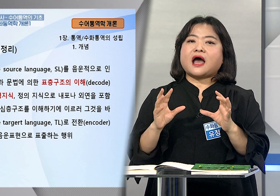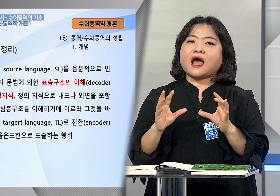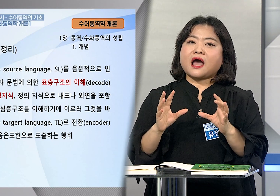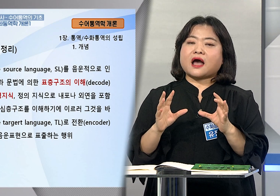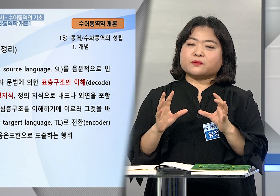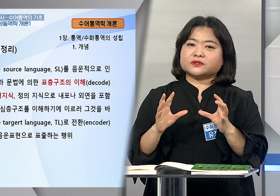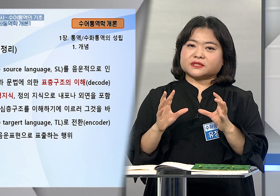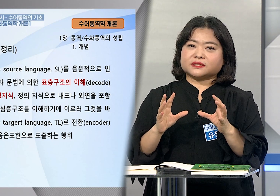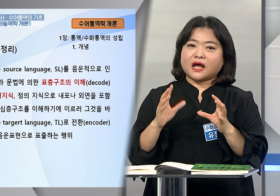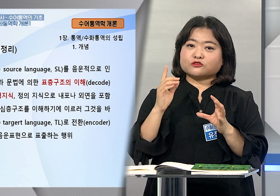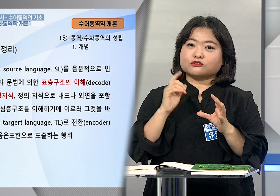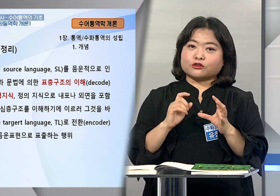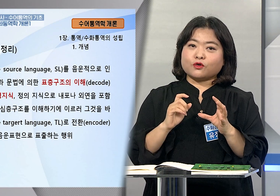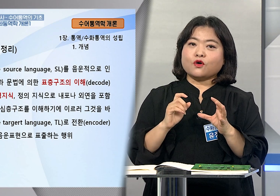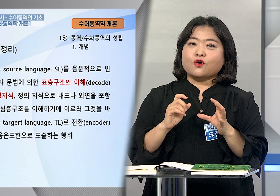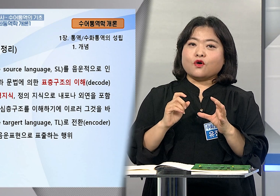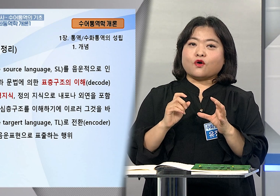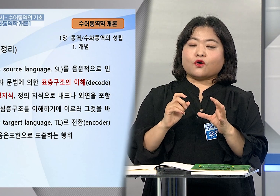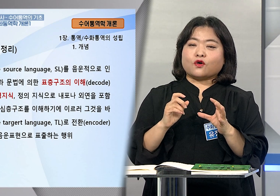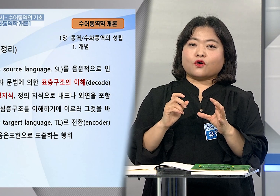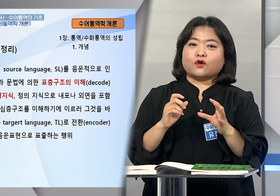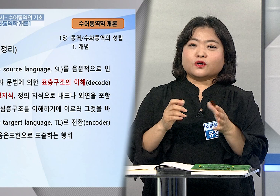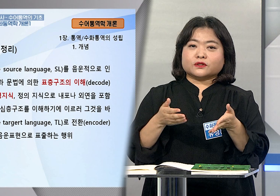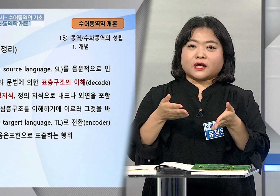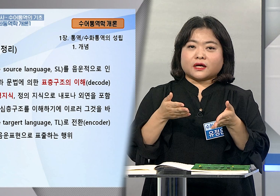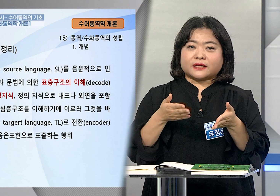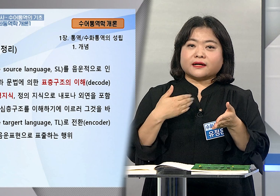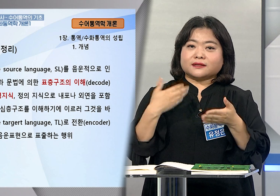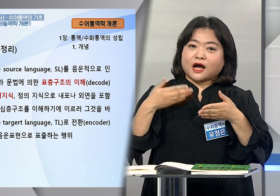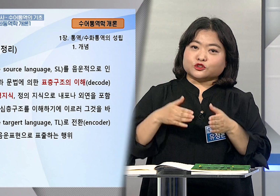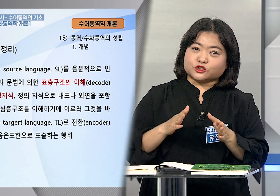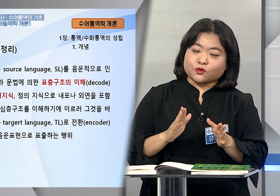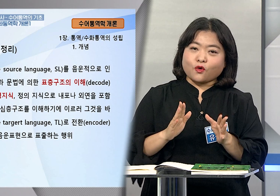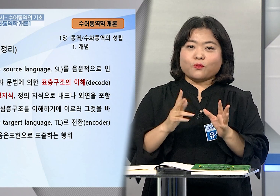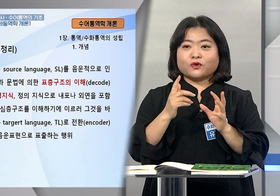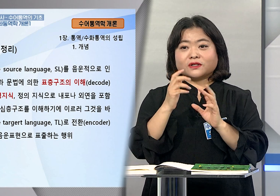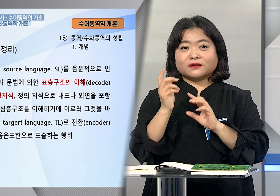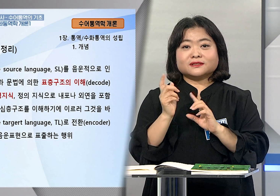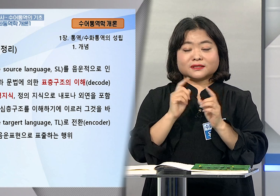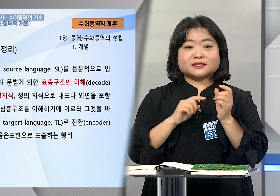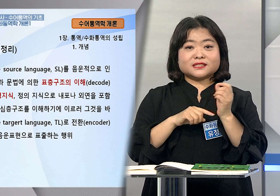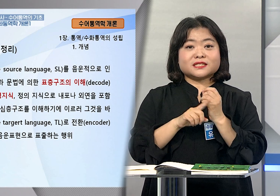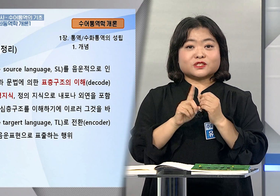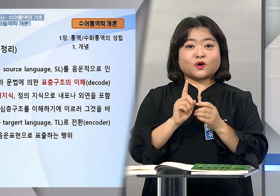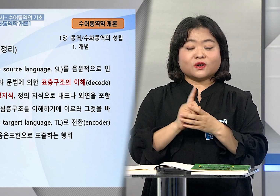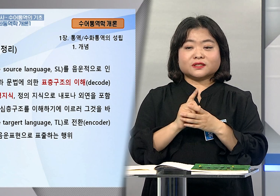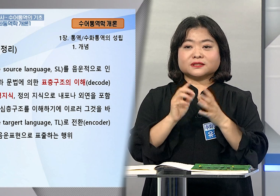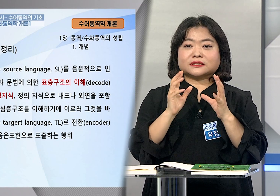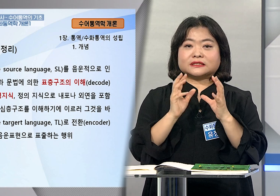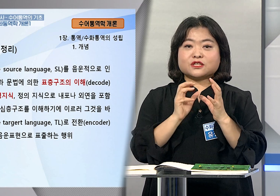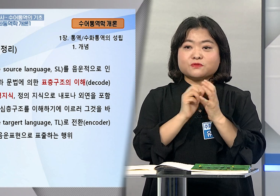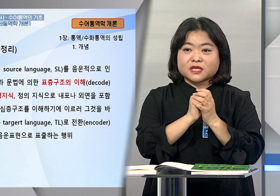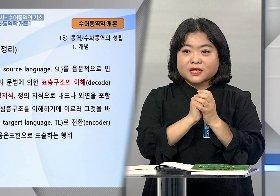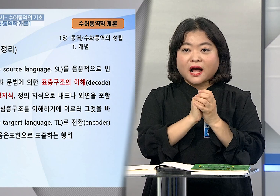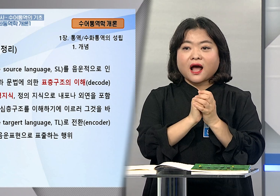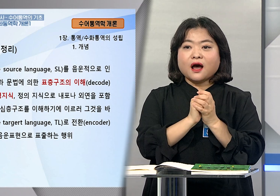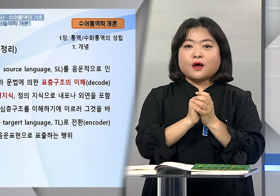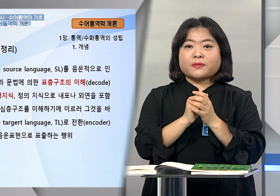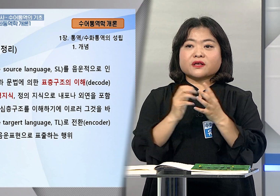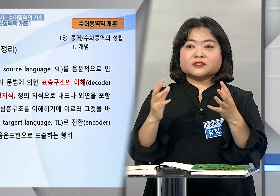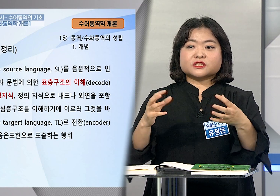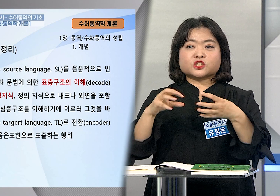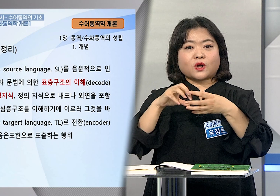지식. 아버지는 한국어로 나를 낳아주시고 뭐 이런 뜻이 있죠. 그래서 그